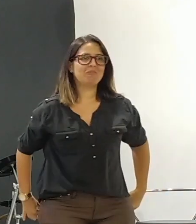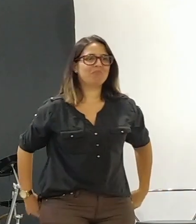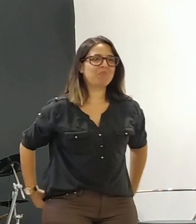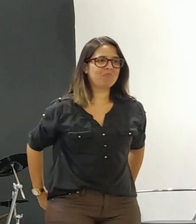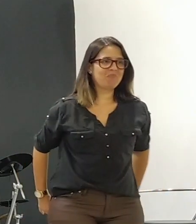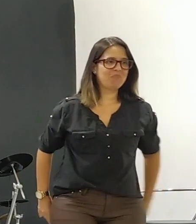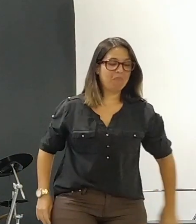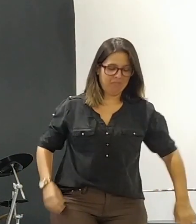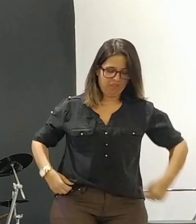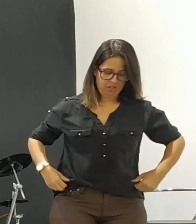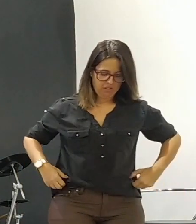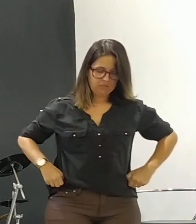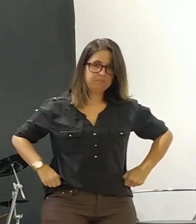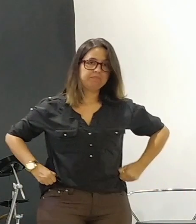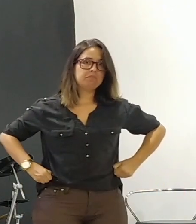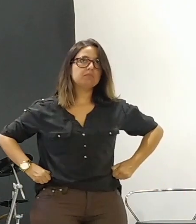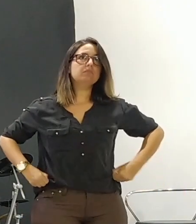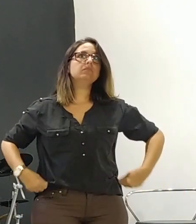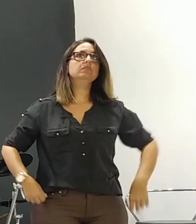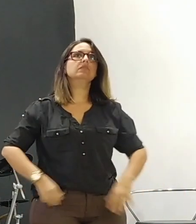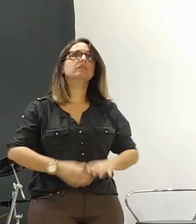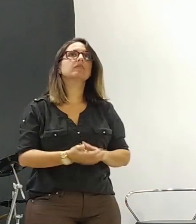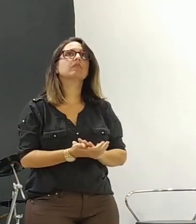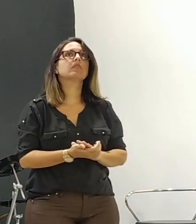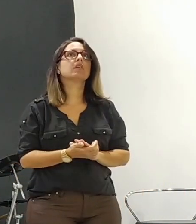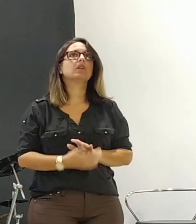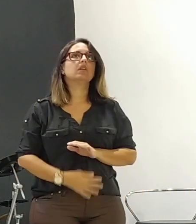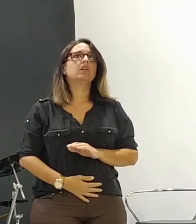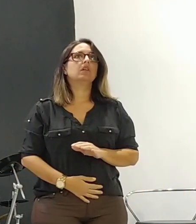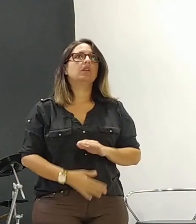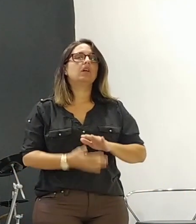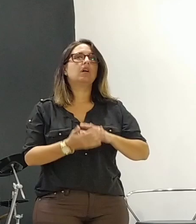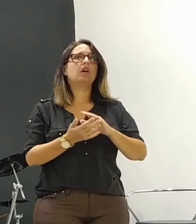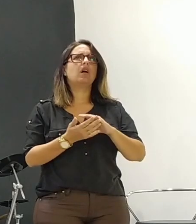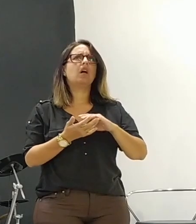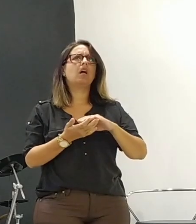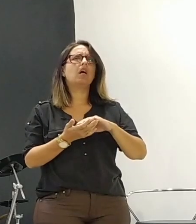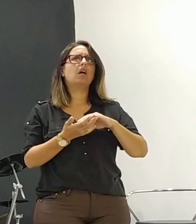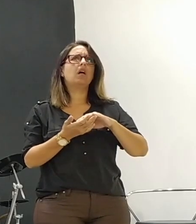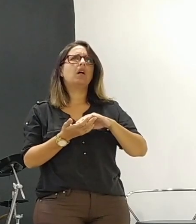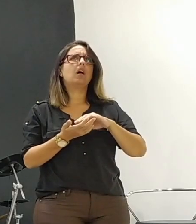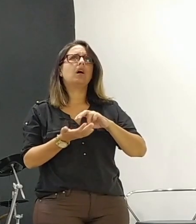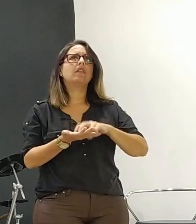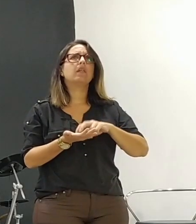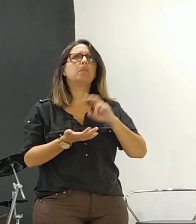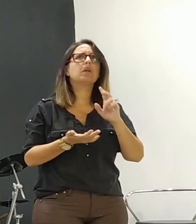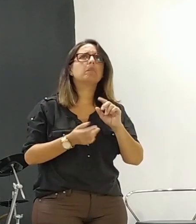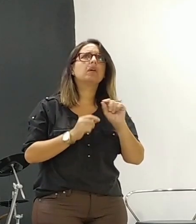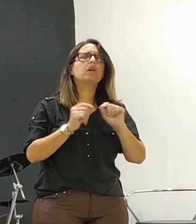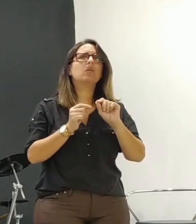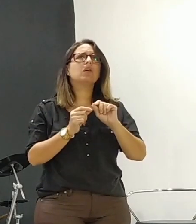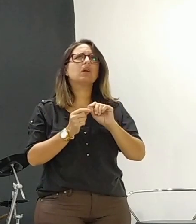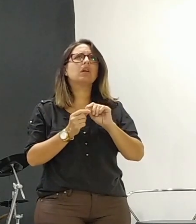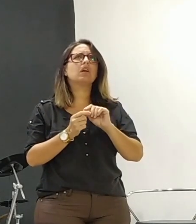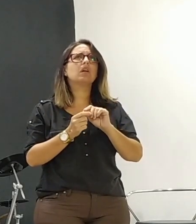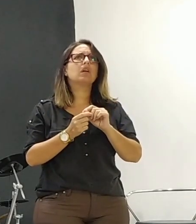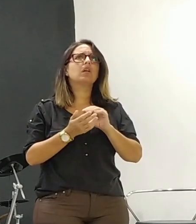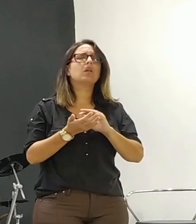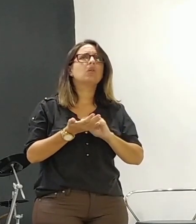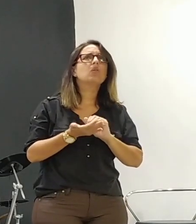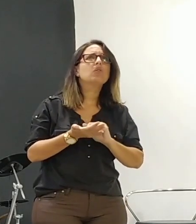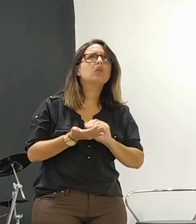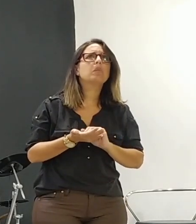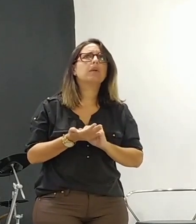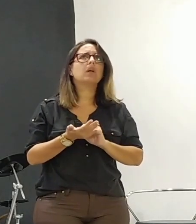fressura, e nada deixeis dele até pela manhã, mas o que dele ficar até pela